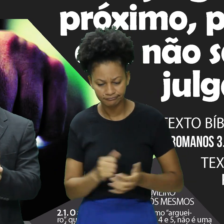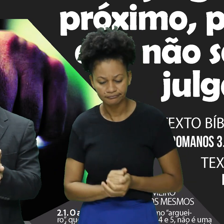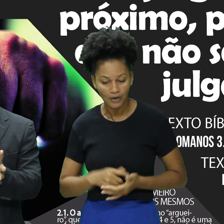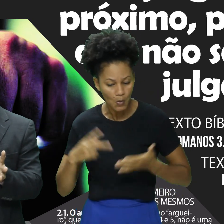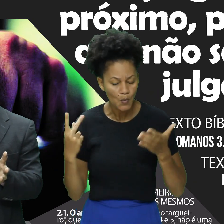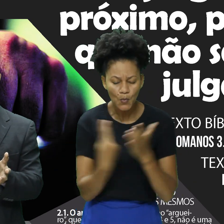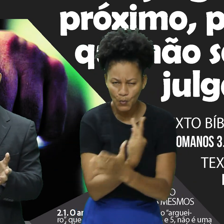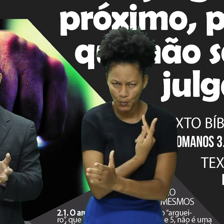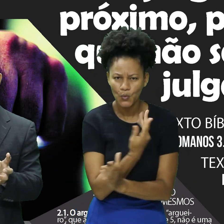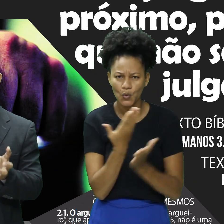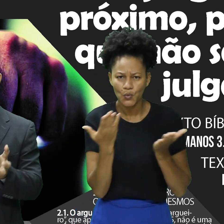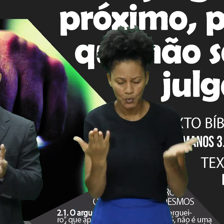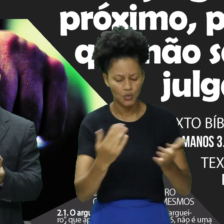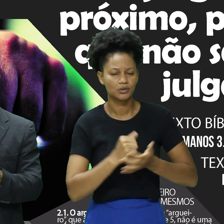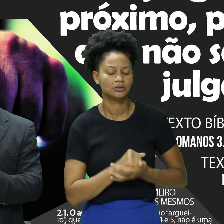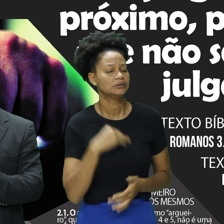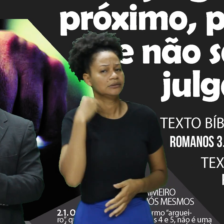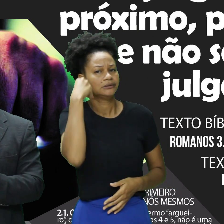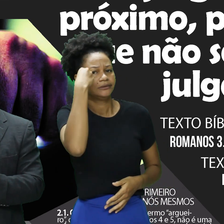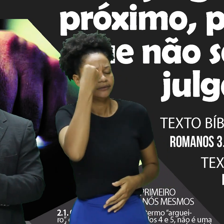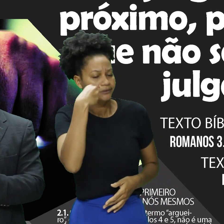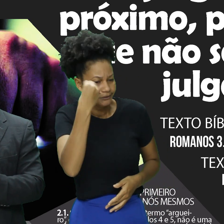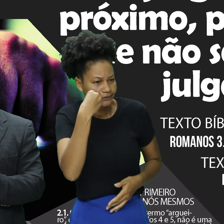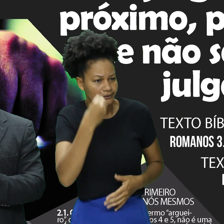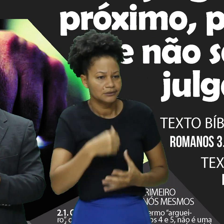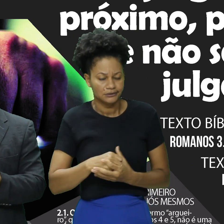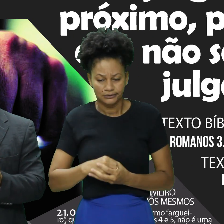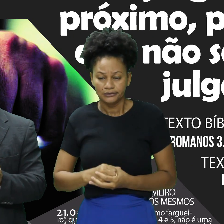caso desse, uma experiência.